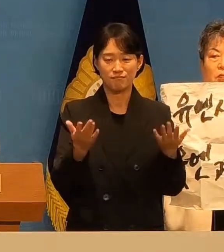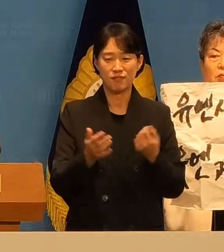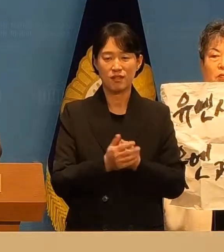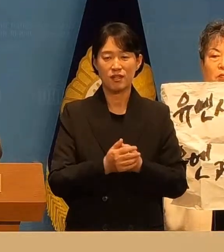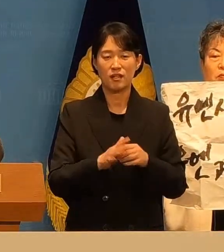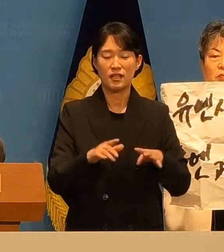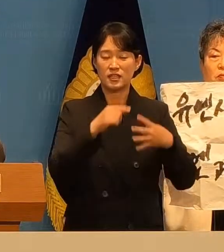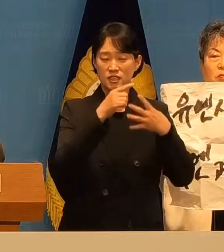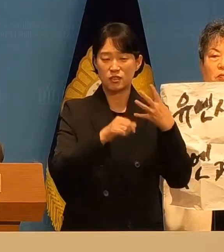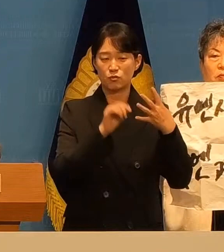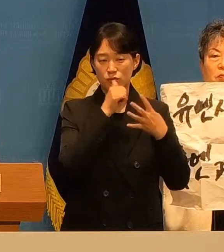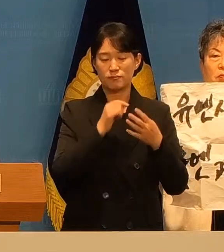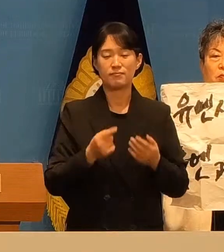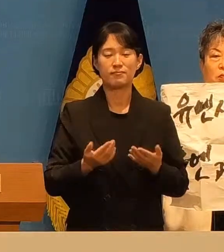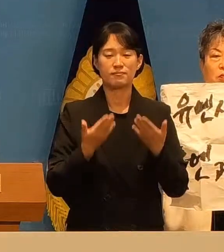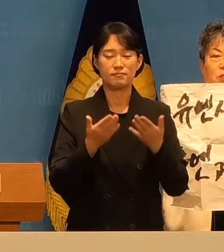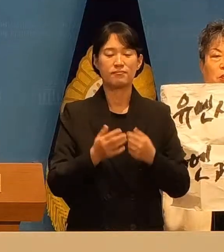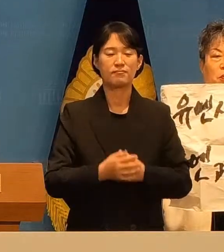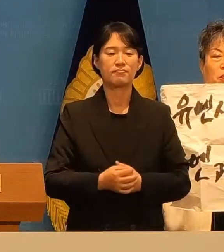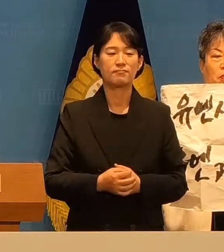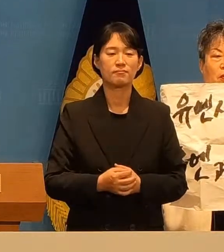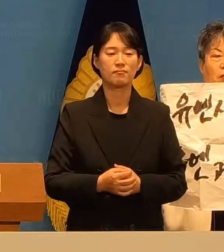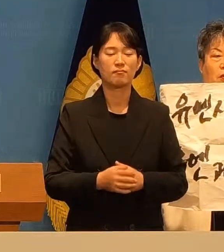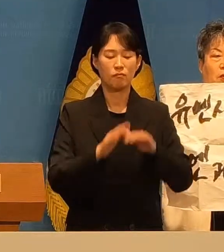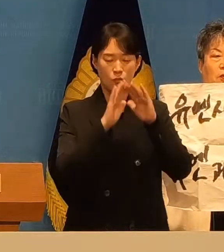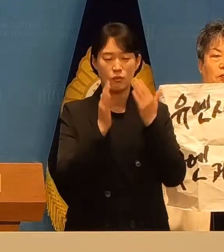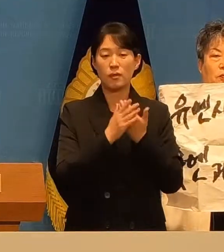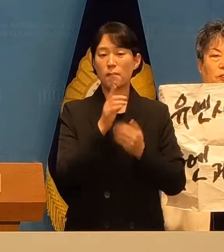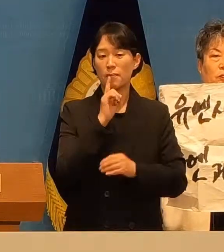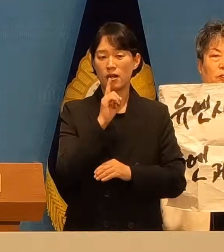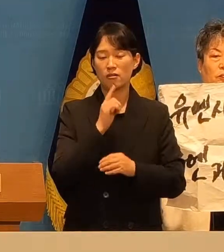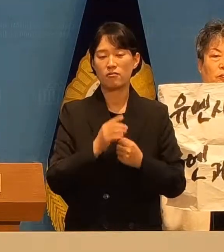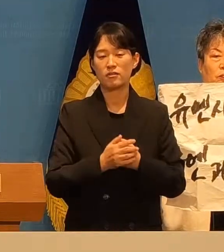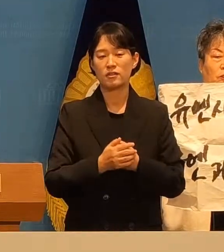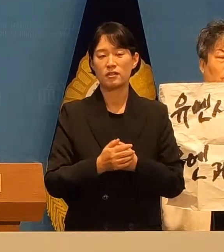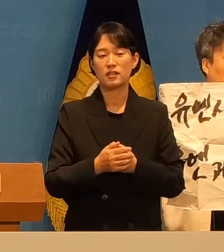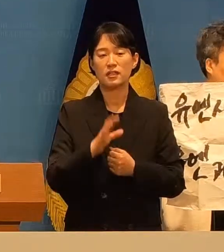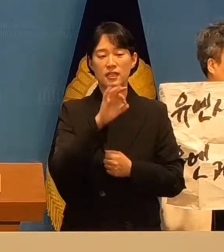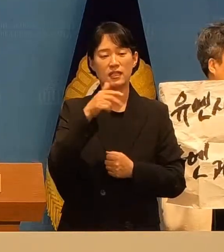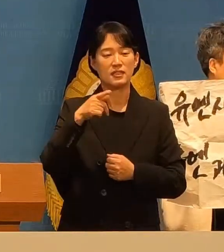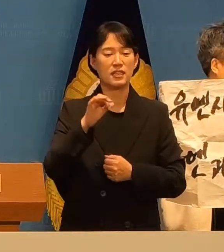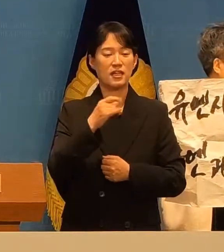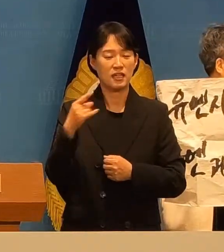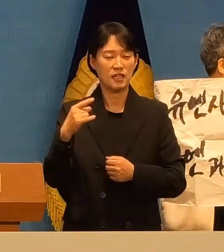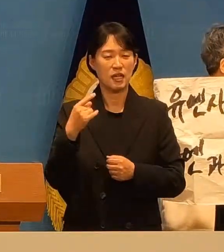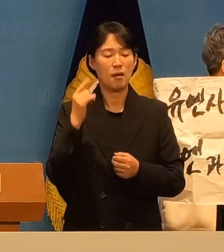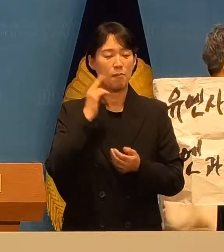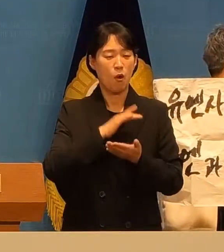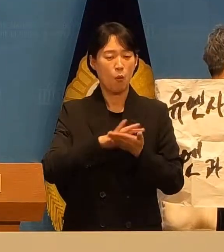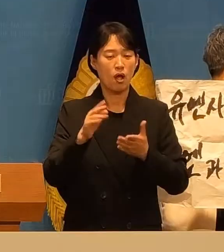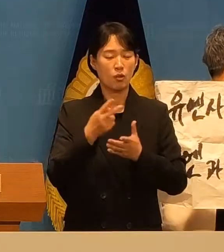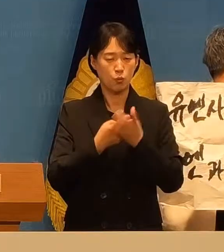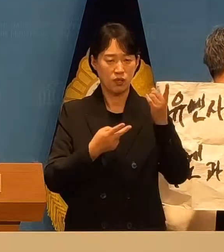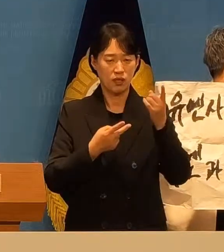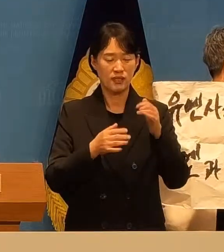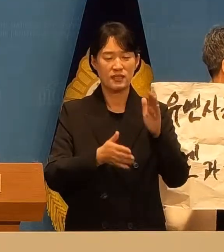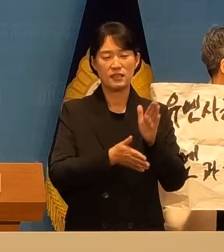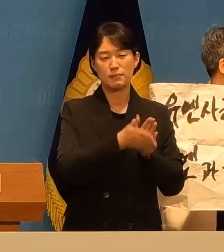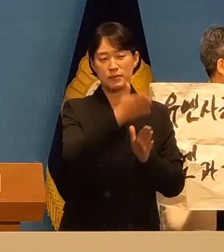말씀드리고 빨리 진행하겠습니다. 모두 발언으로 이장이 평화통일 시민연대